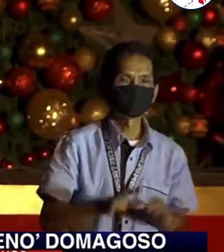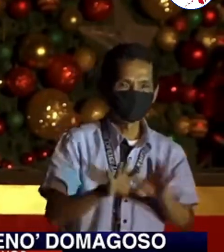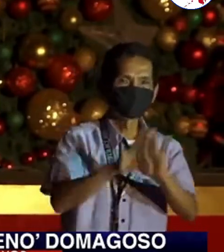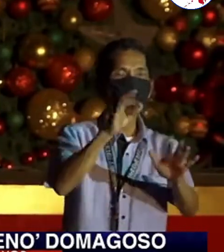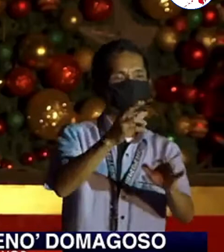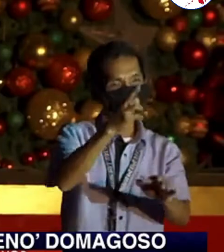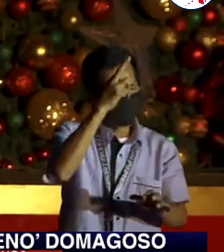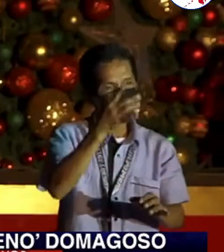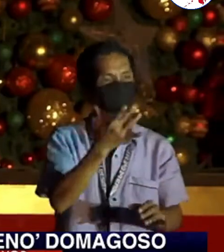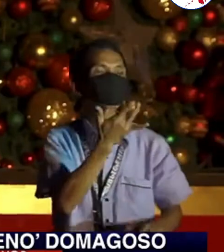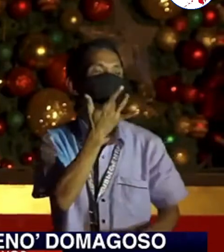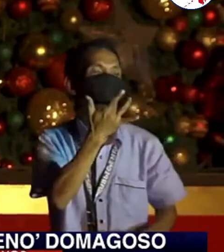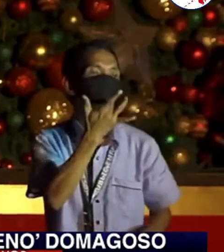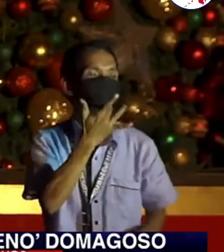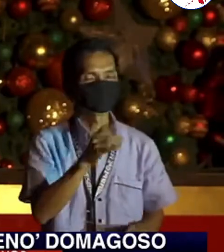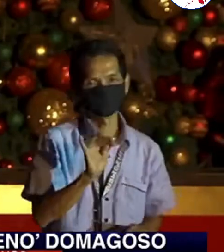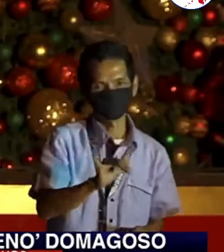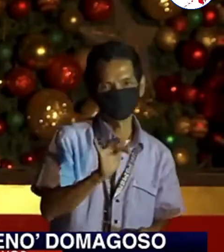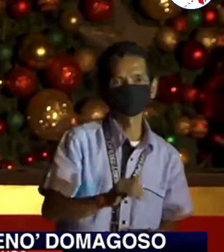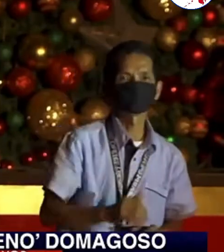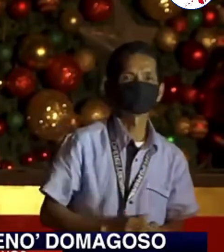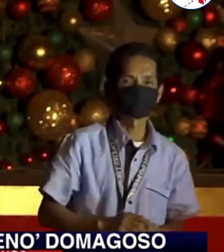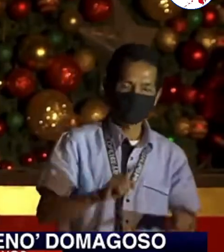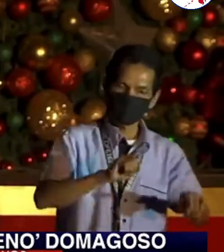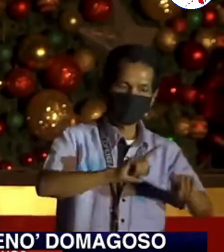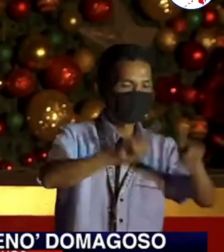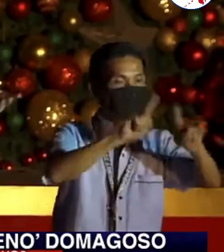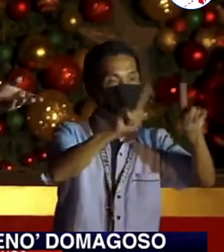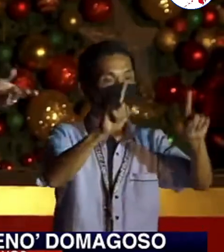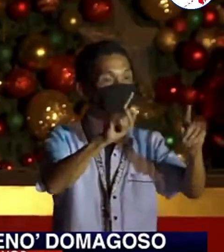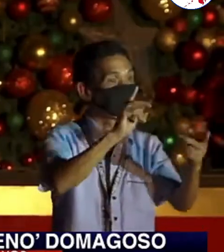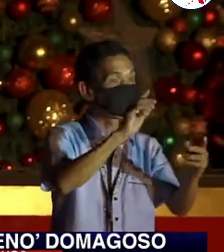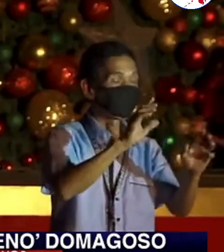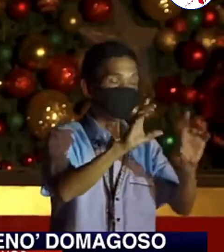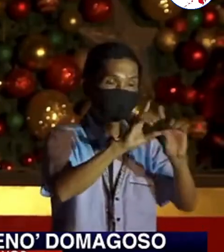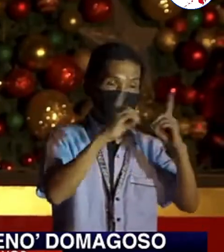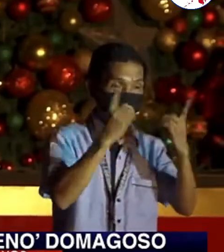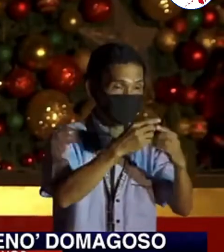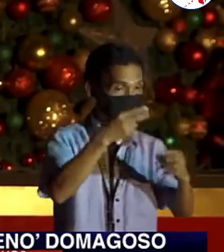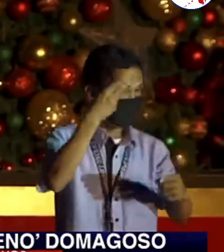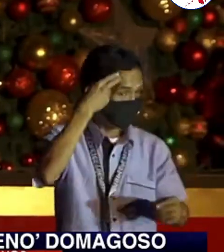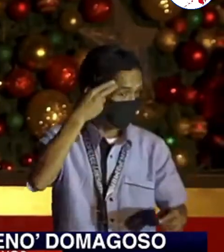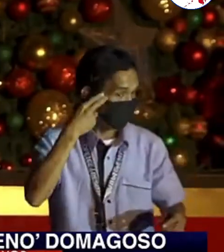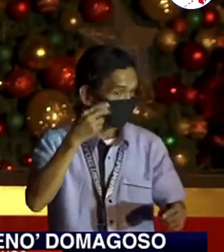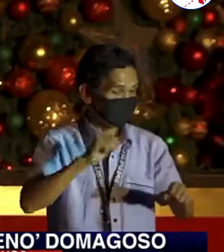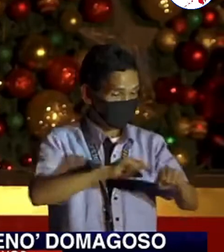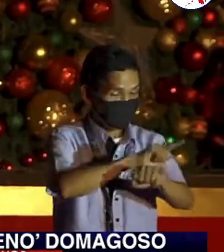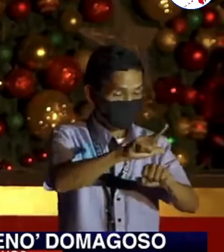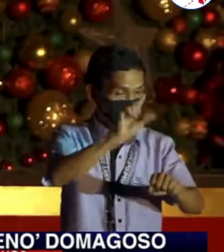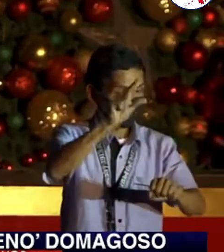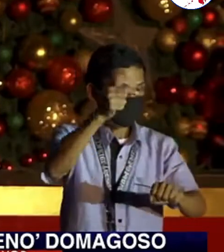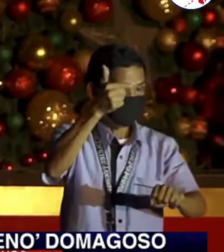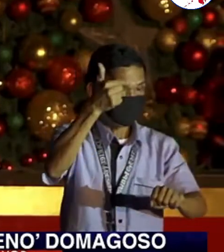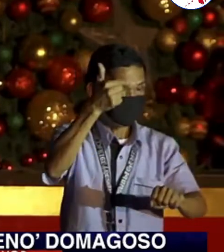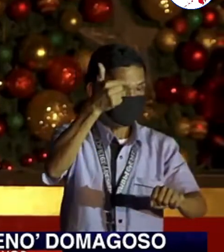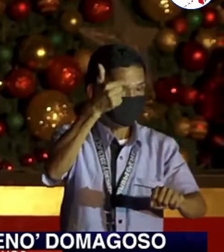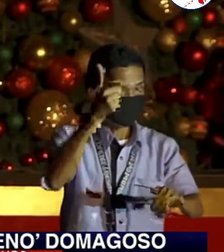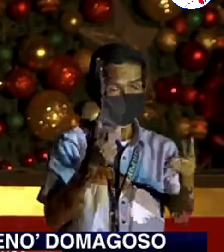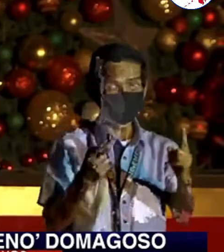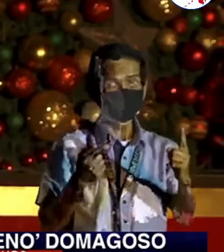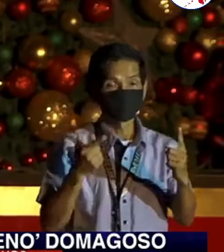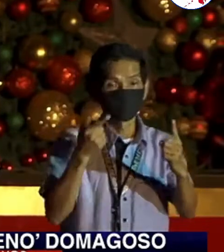Rapsa Toits. At iba pang mga department head ng lokal na pamahalaan. To